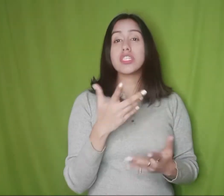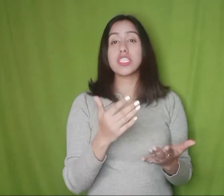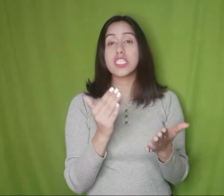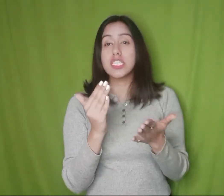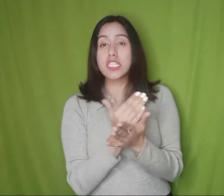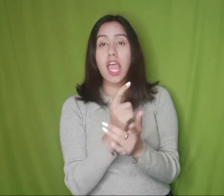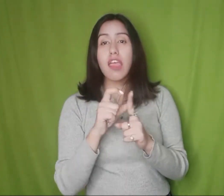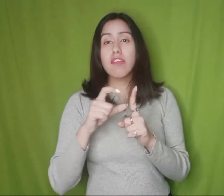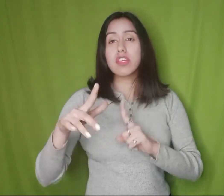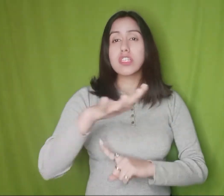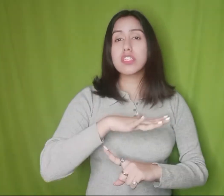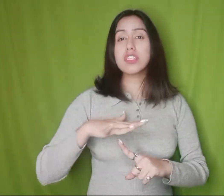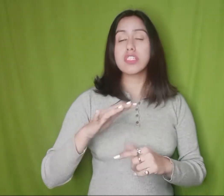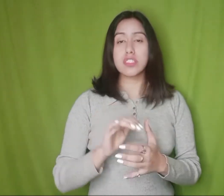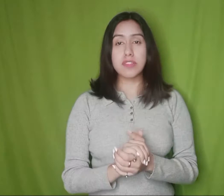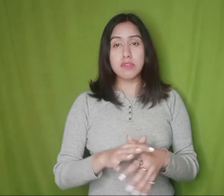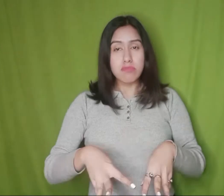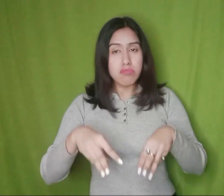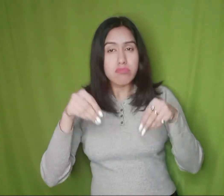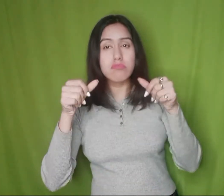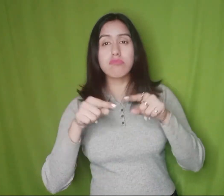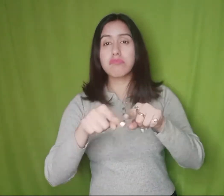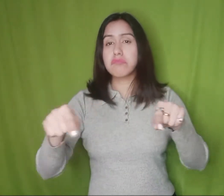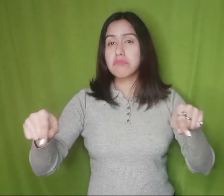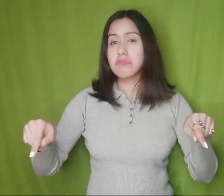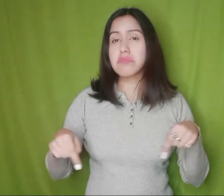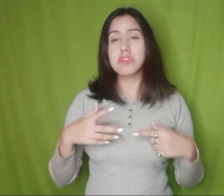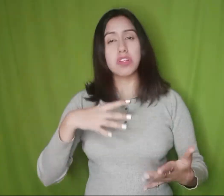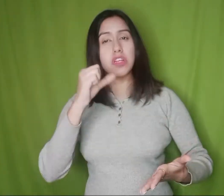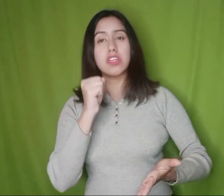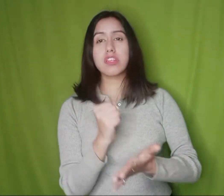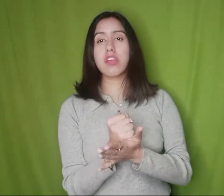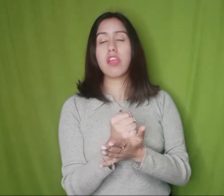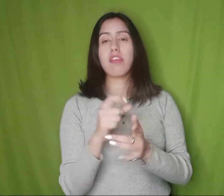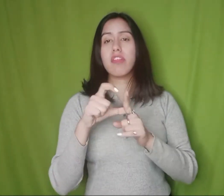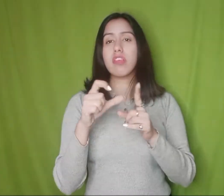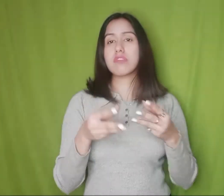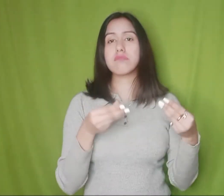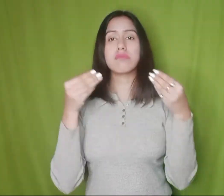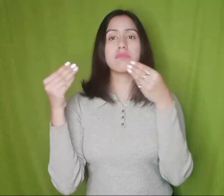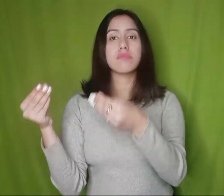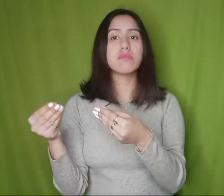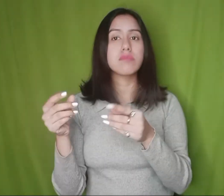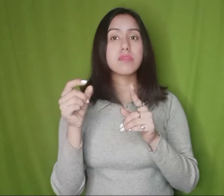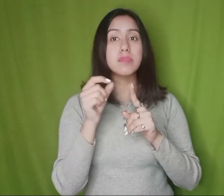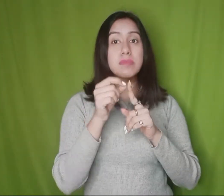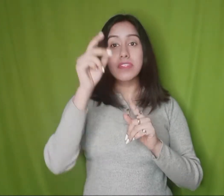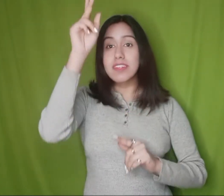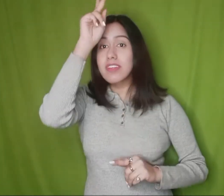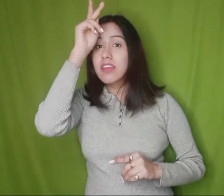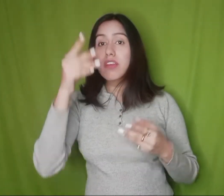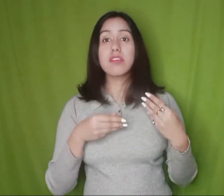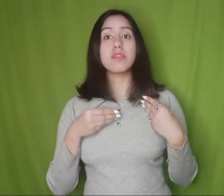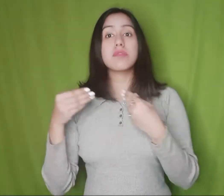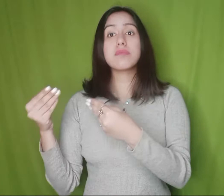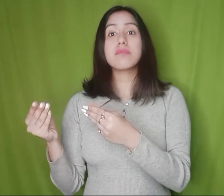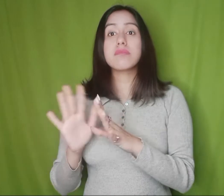के राजपूत अपनी मिट्टी, अपने धर्म और अपने वचन को लेकर लक्ष्मण रेखा से भी ज्यादा पक्के